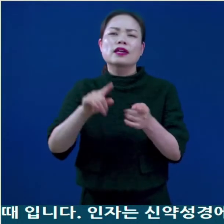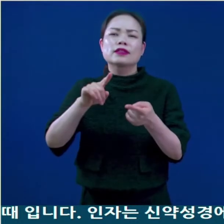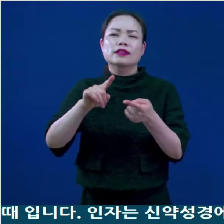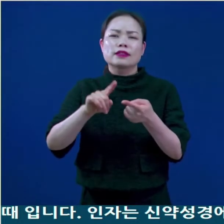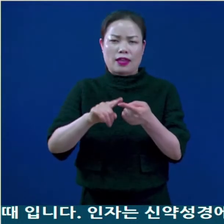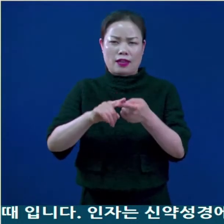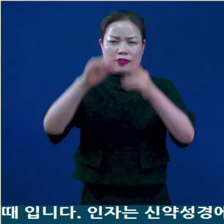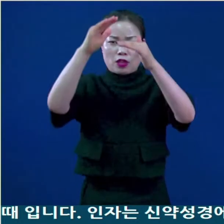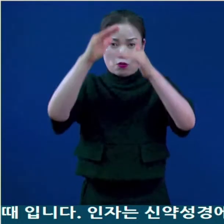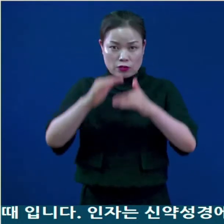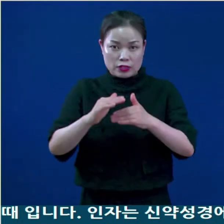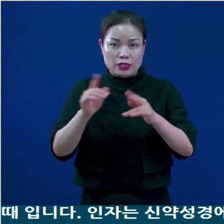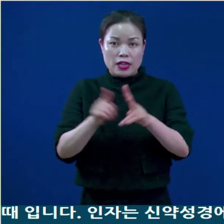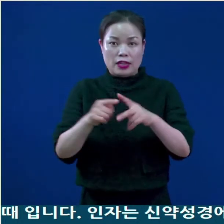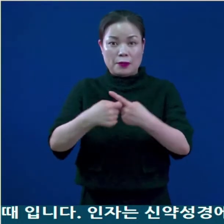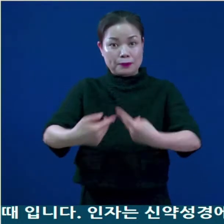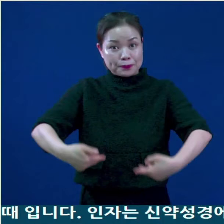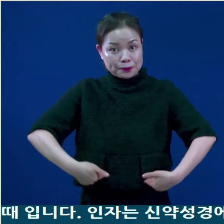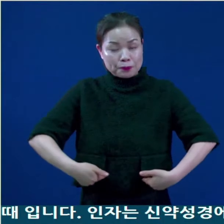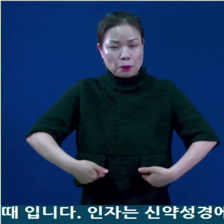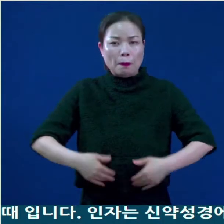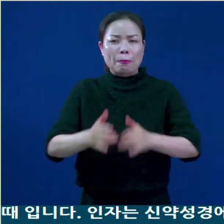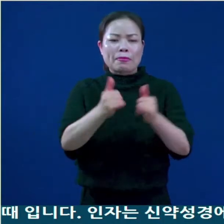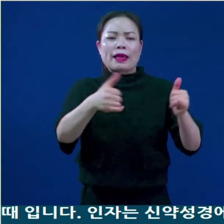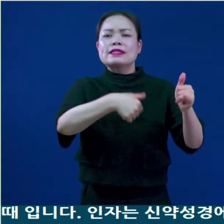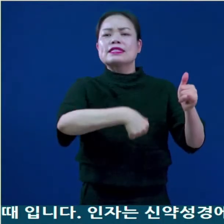이해죠. 인자는